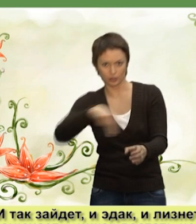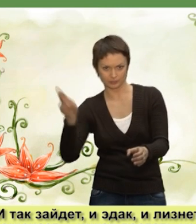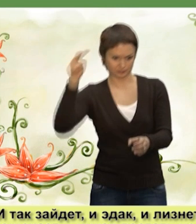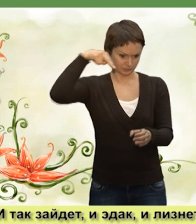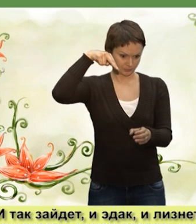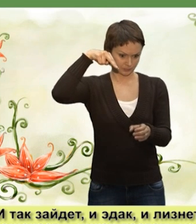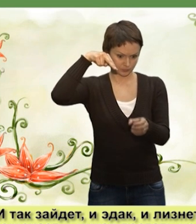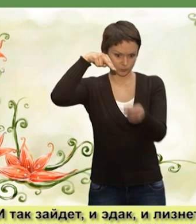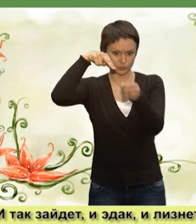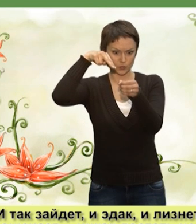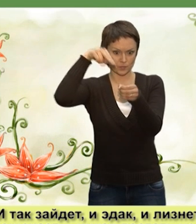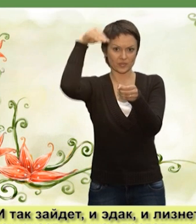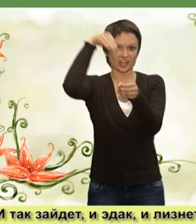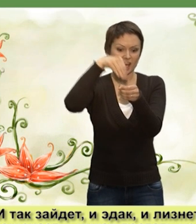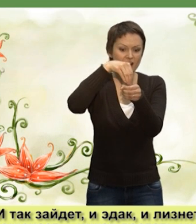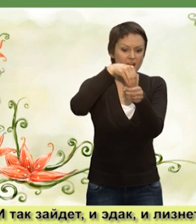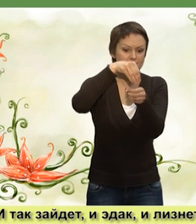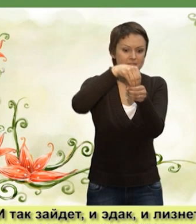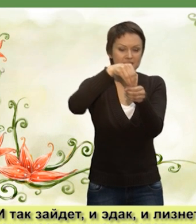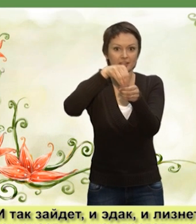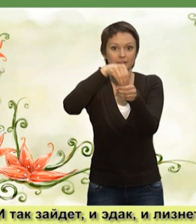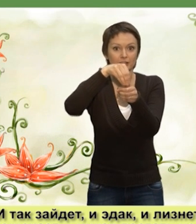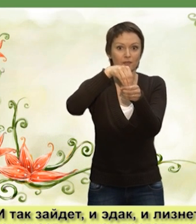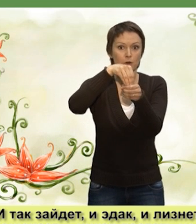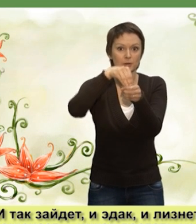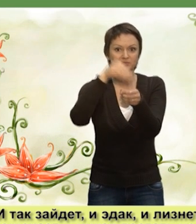И лизнет его, и понюхает.